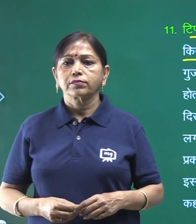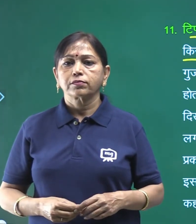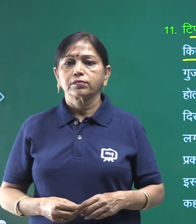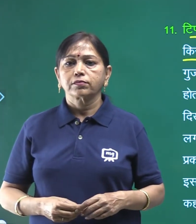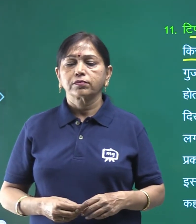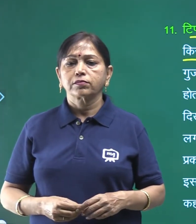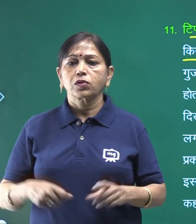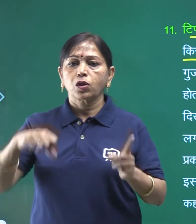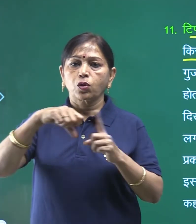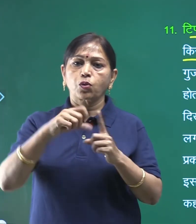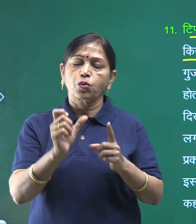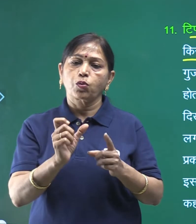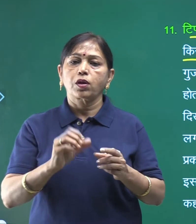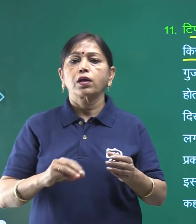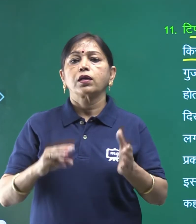कोलाइड माध्यम से